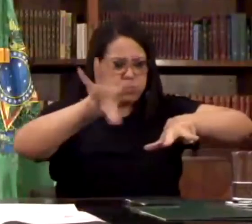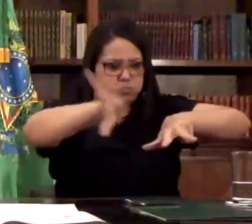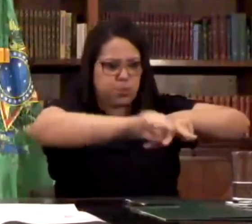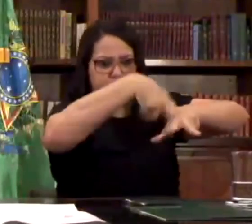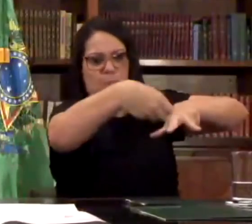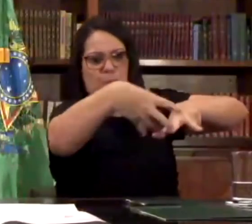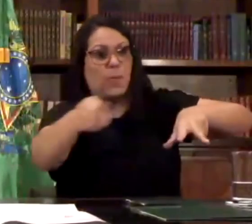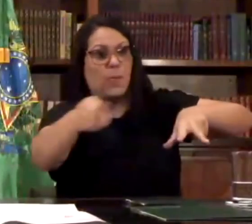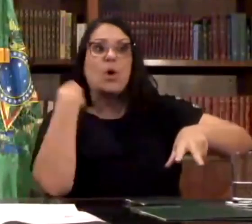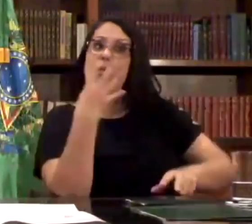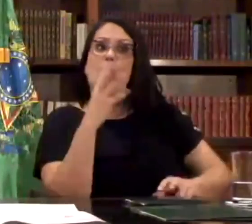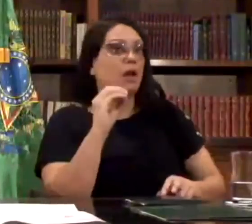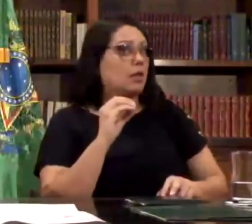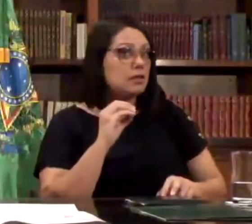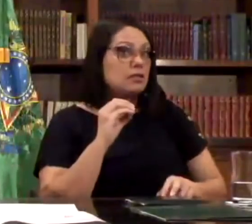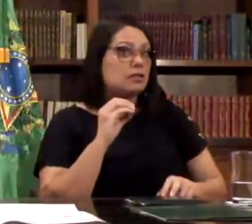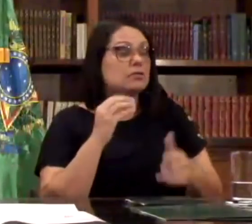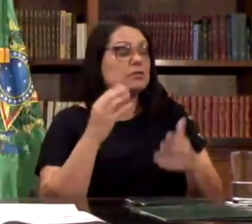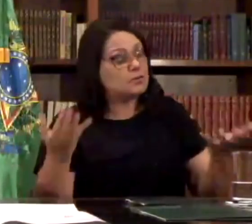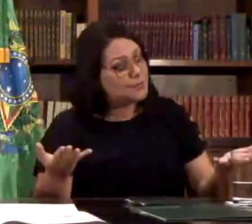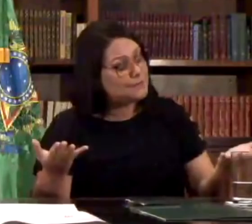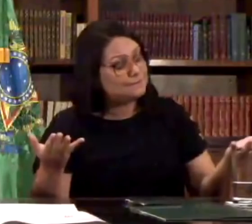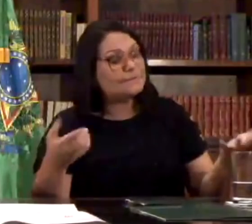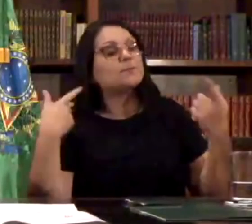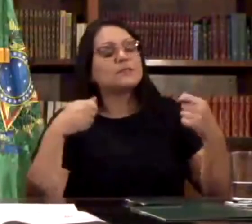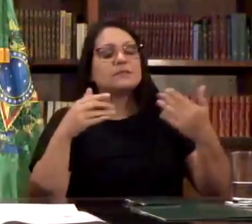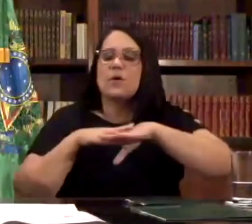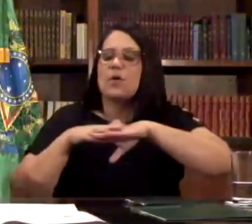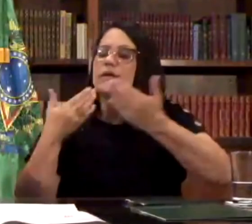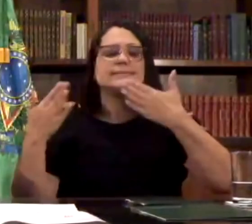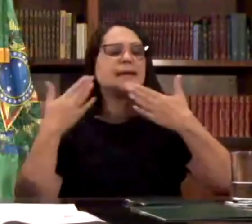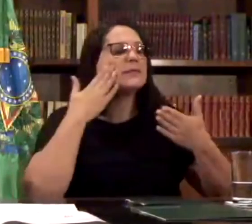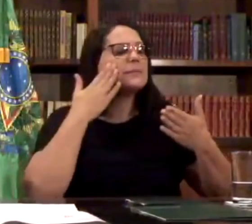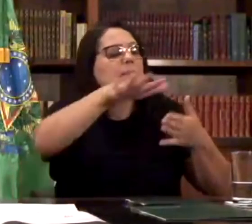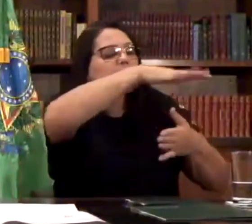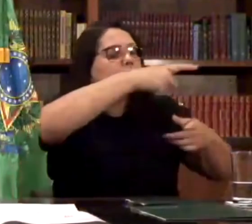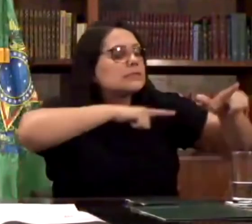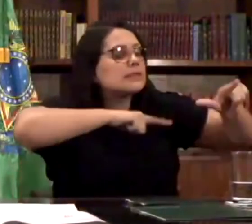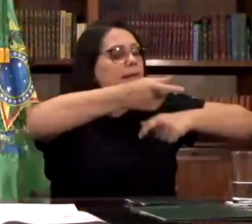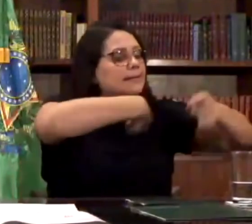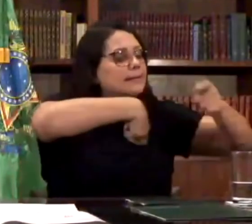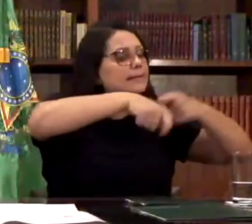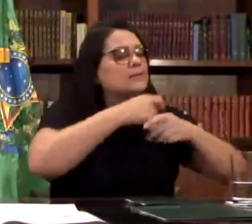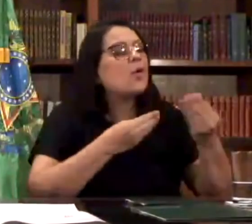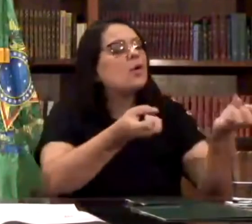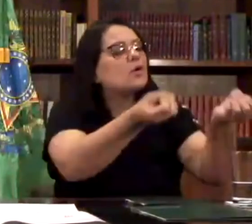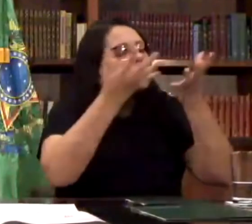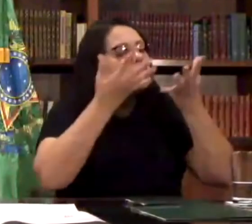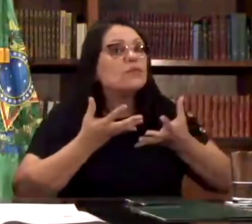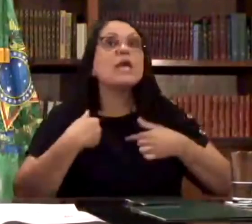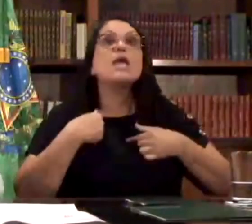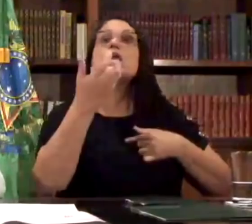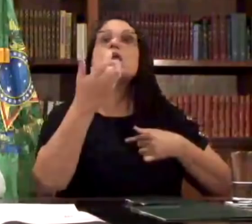falta bom senso, conversar, ouvir as opiniões, sentir o comerciante. A experiência que eu tive em Ceilândia e Taguatinga, eu